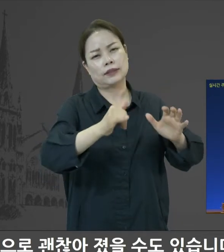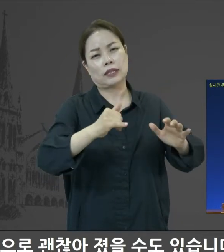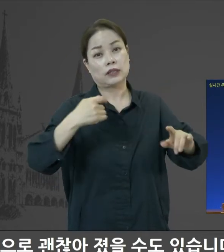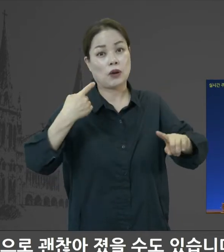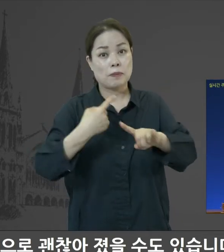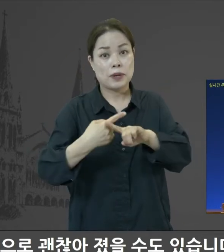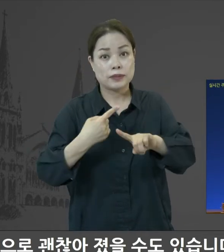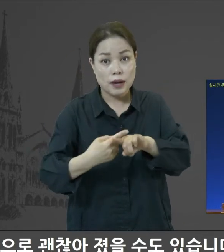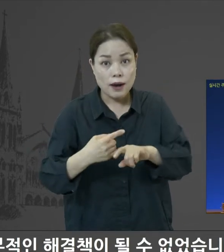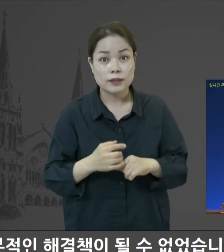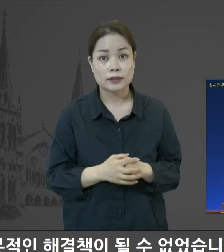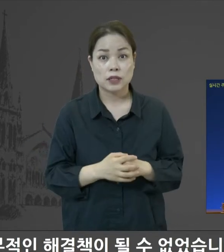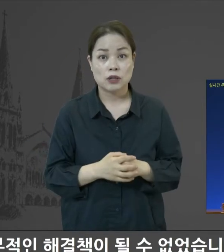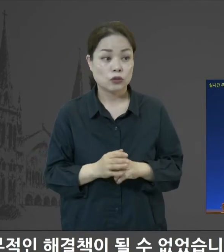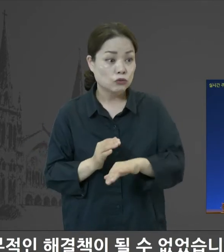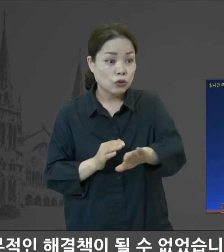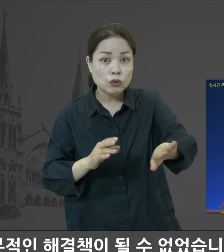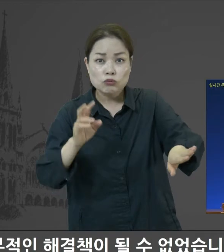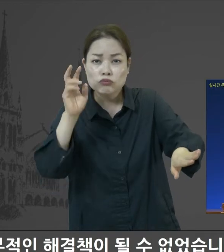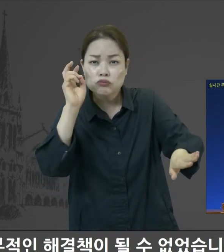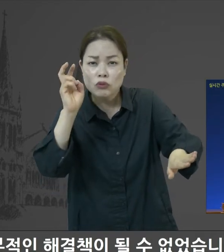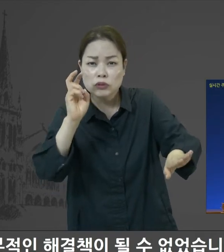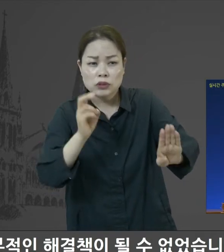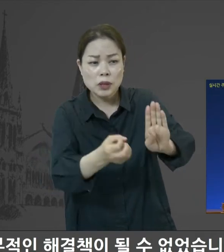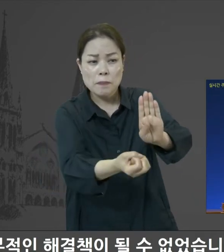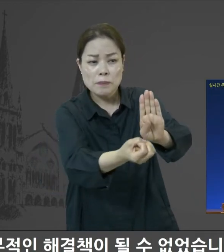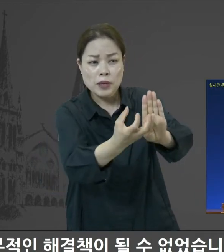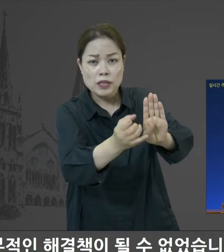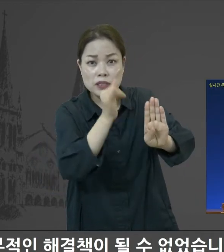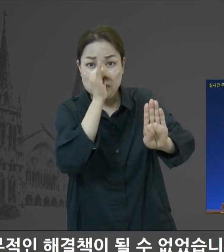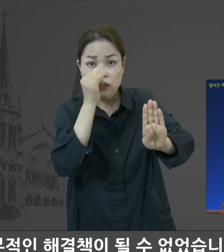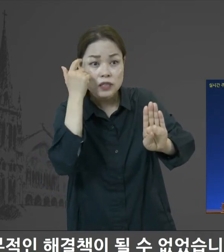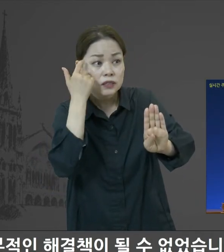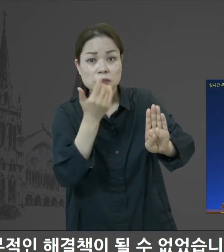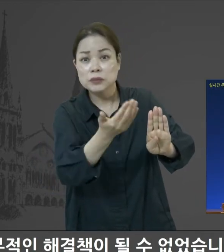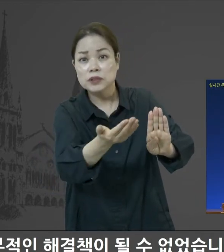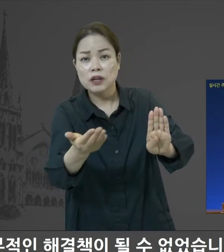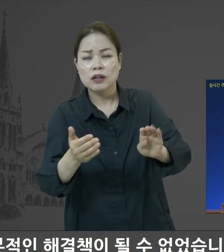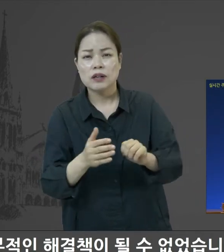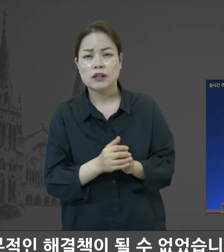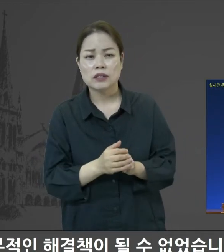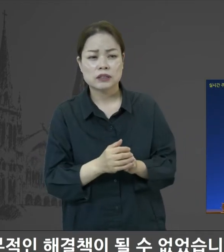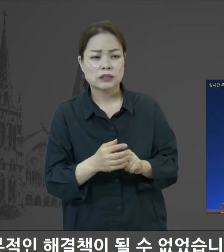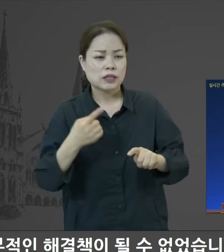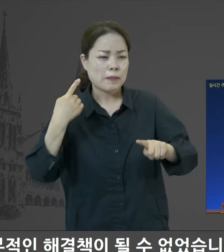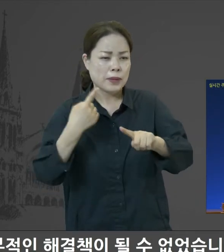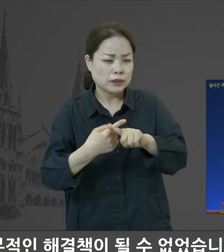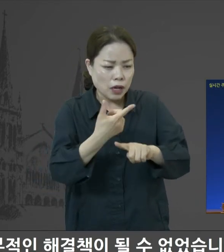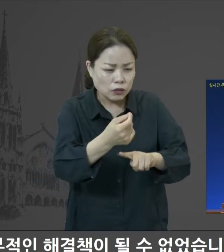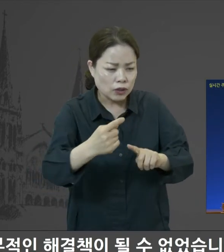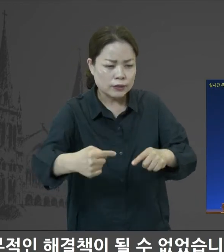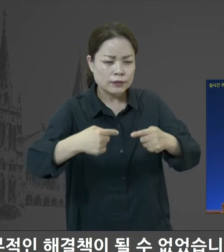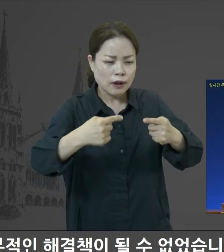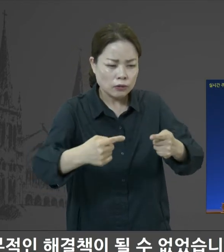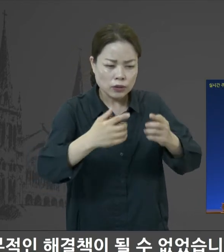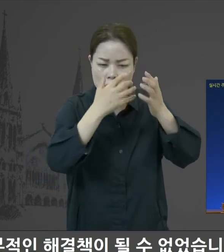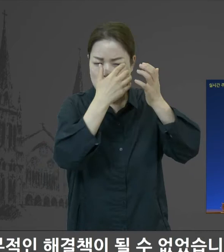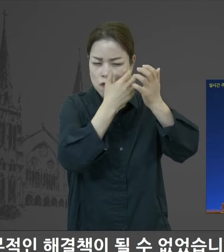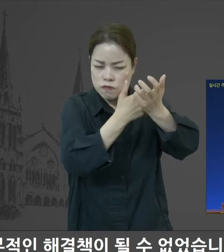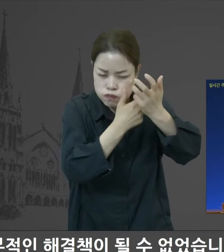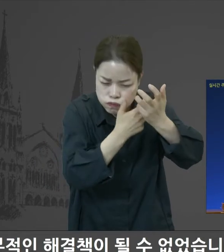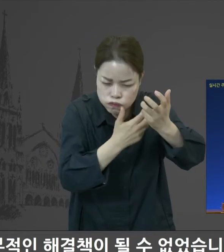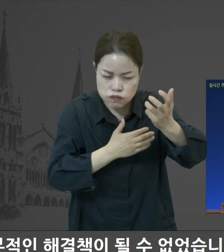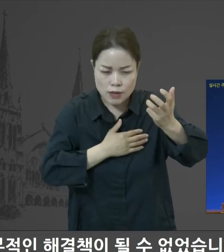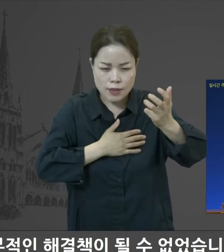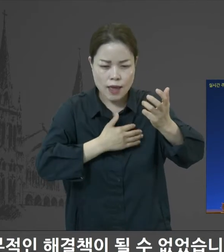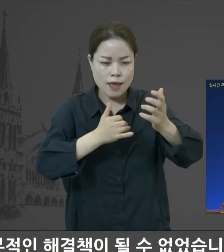않습니까? 혹시 여러분들에게 이런 베데스다는 없습니까? 정말 그곳에 들어가고 싶고 그곳에만 도달하면 내 인생의